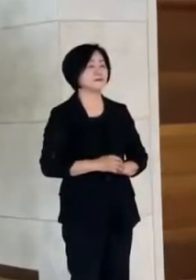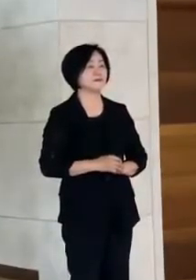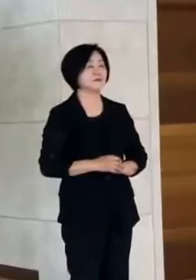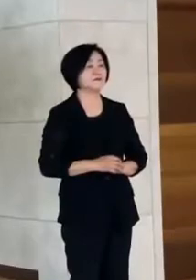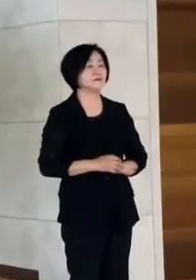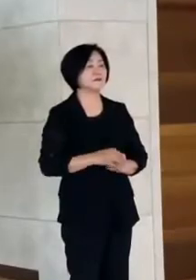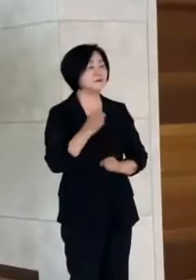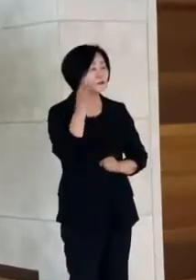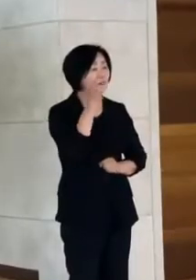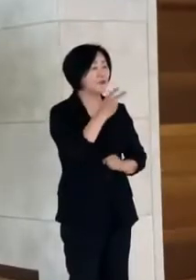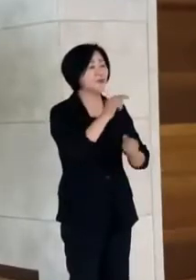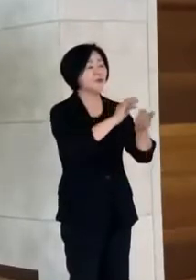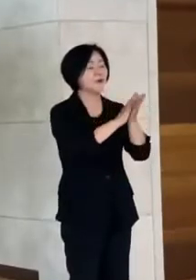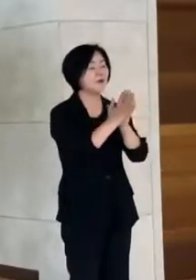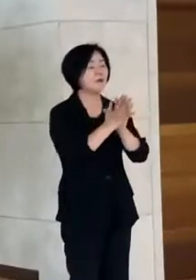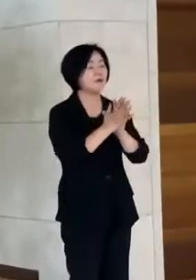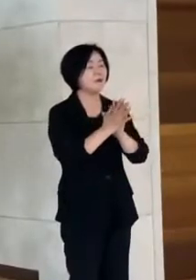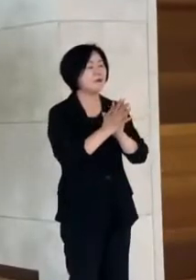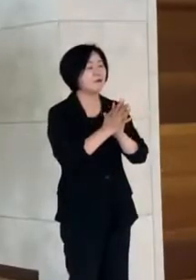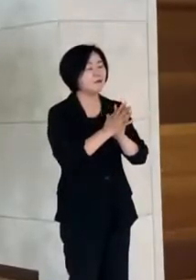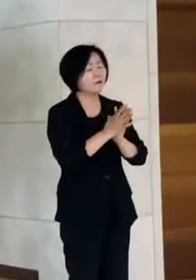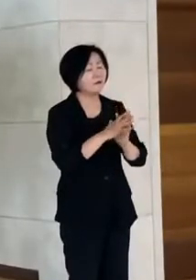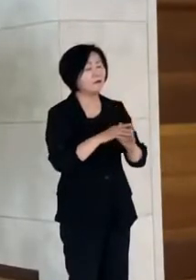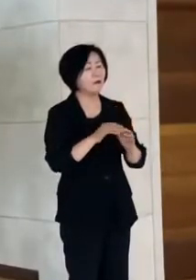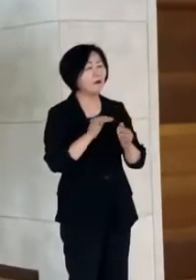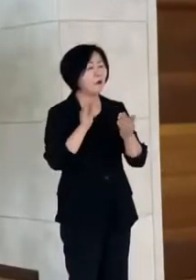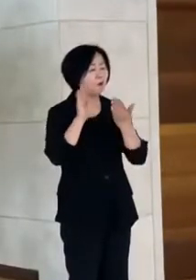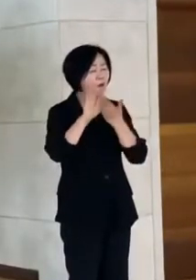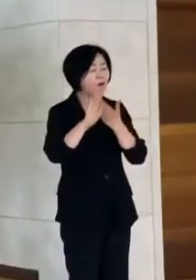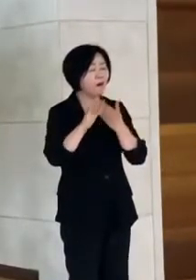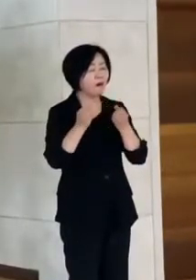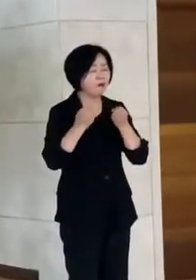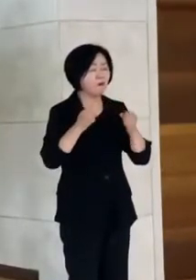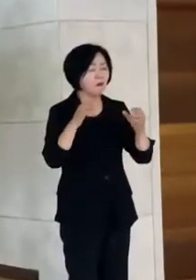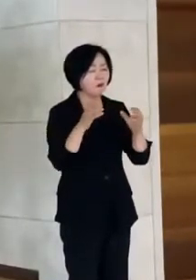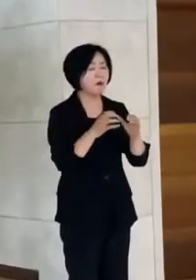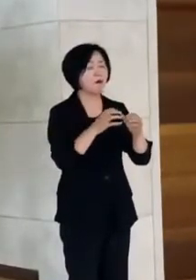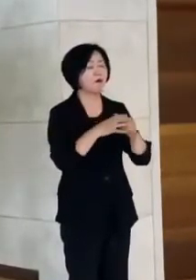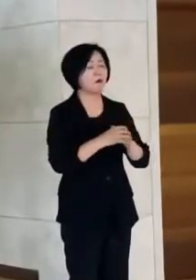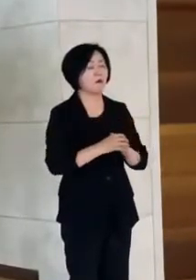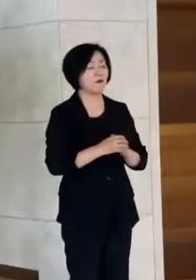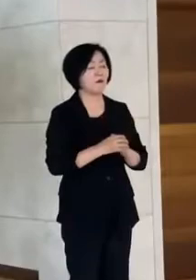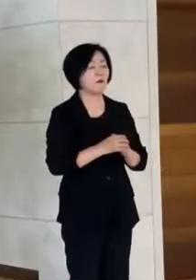또한 변화하는 시대의 흐름에 맞추어 미래 성장 동력을 확보하고